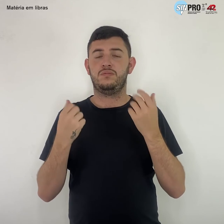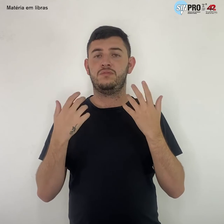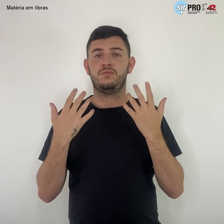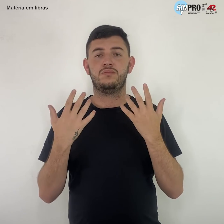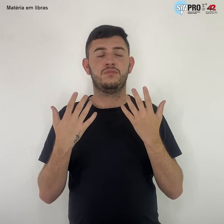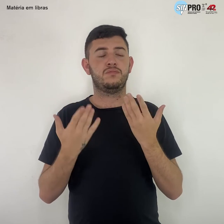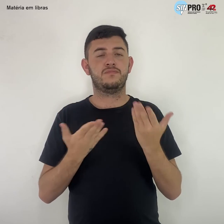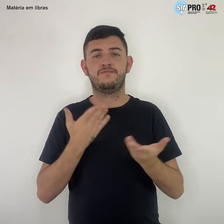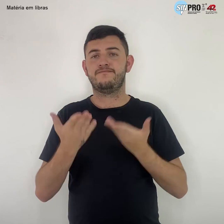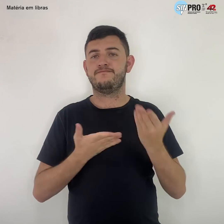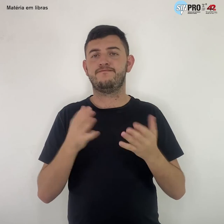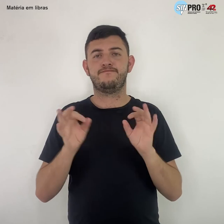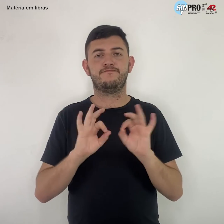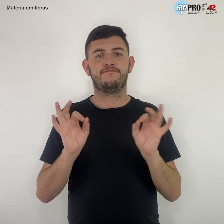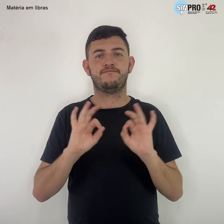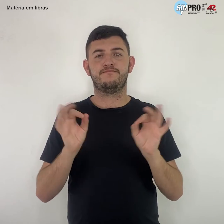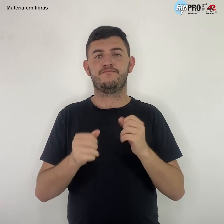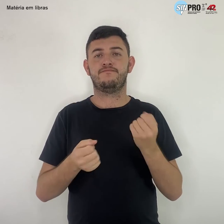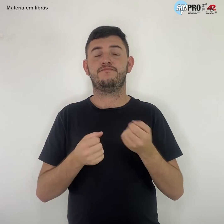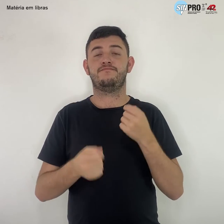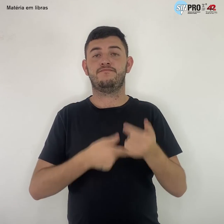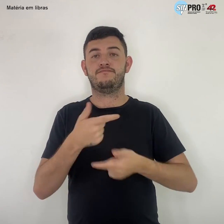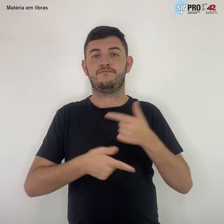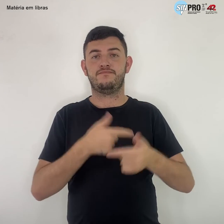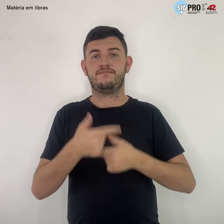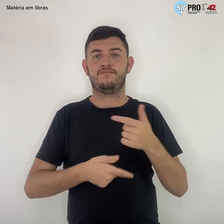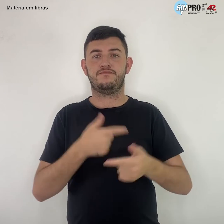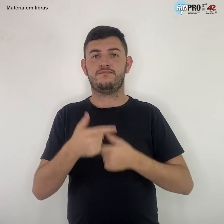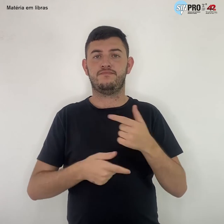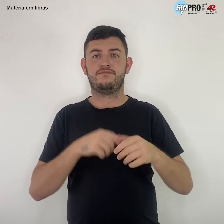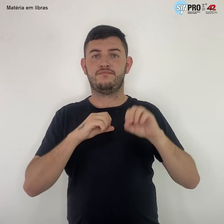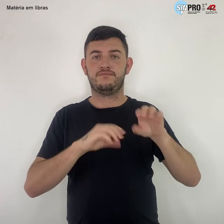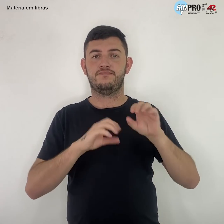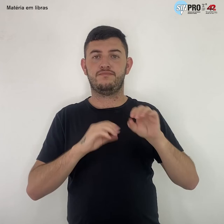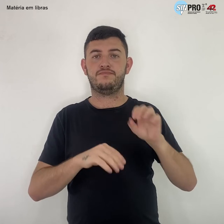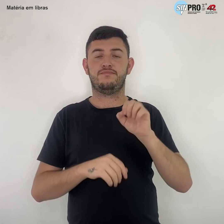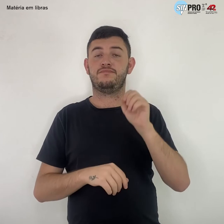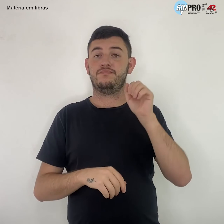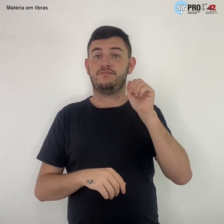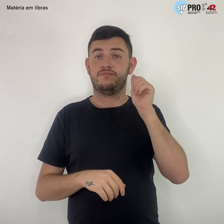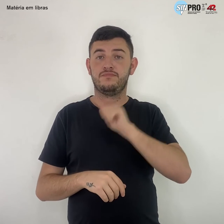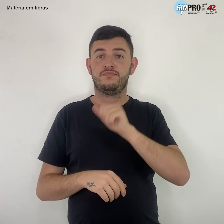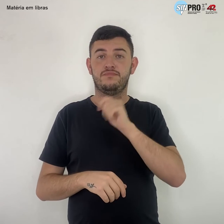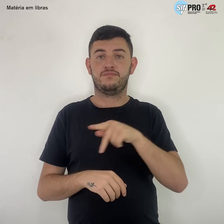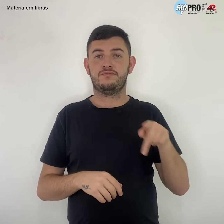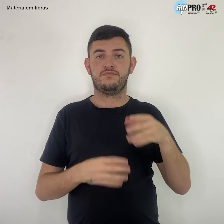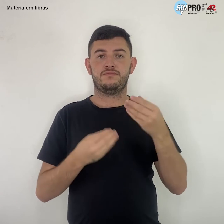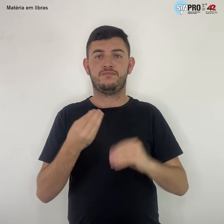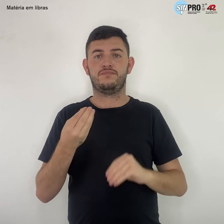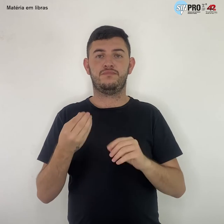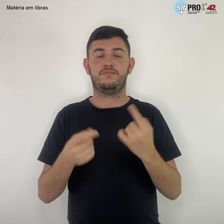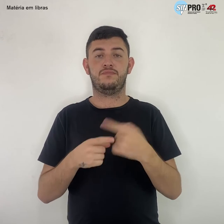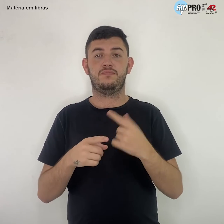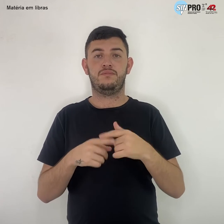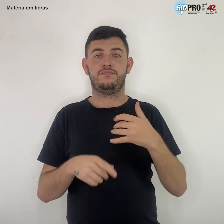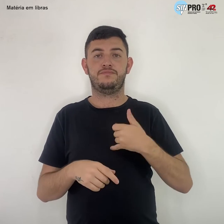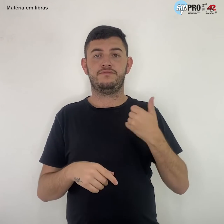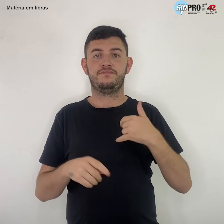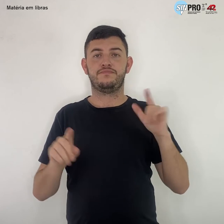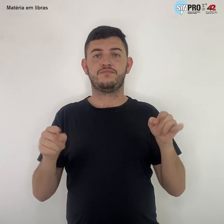magistério e as professoras serão as mais prejudicadas. A idade para a aposentadoria das